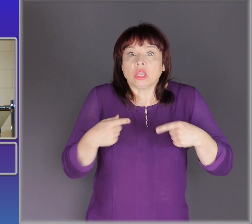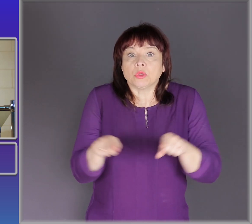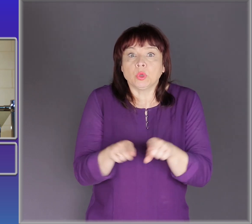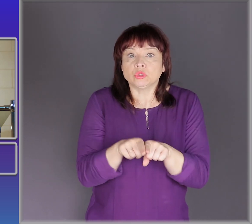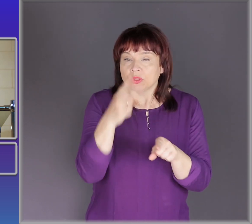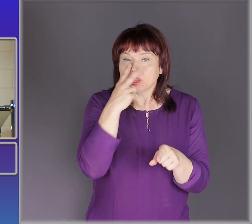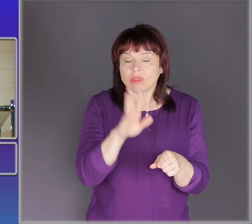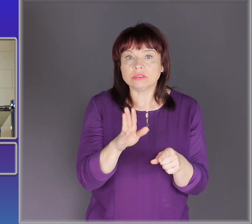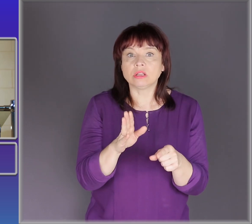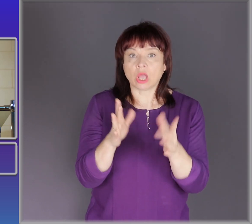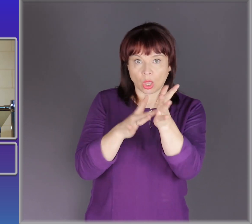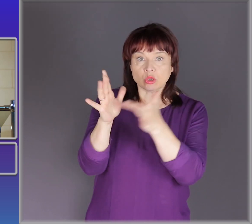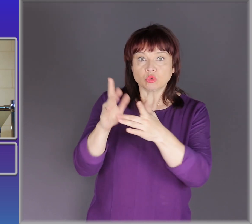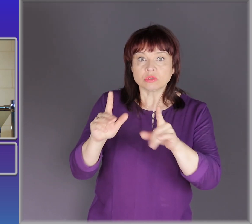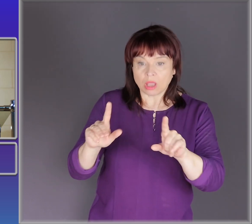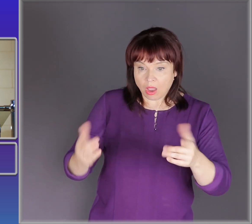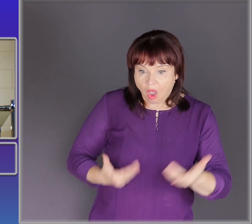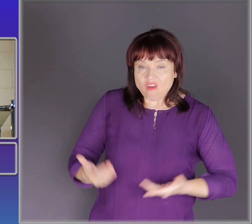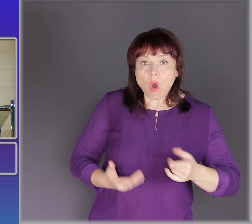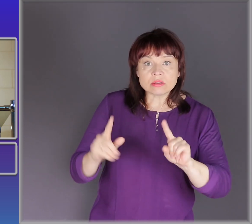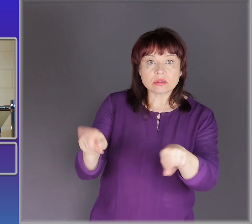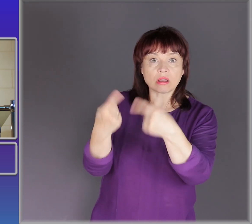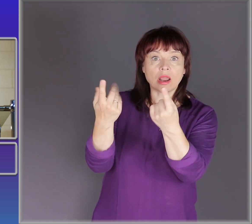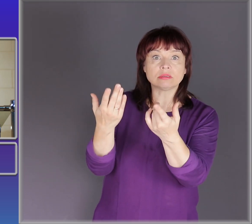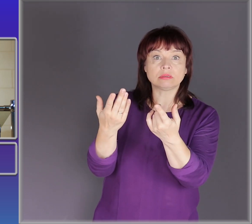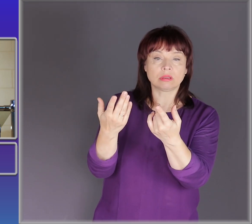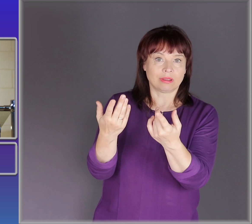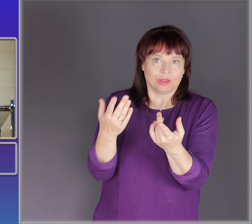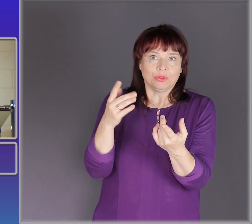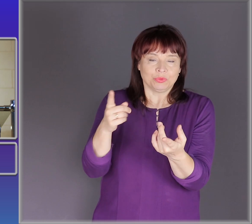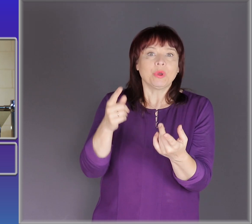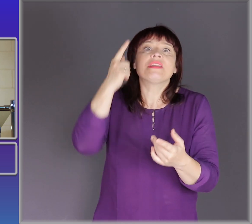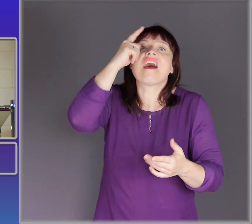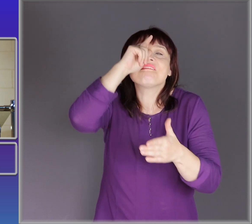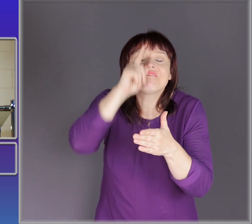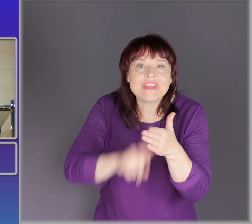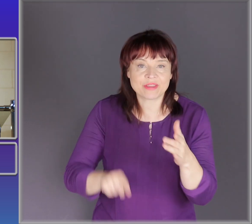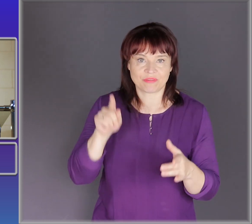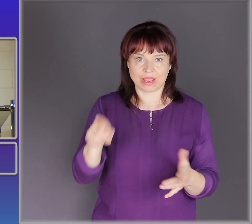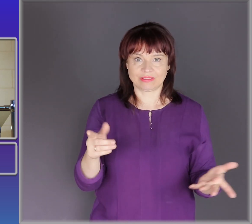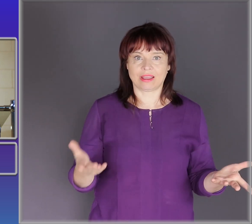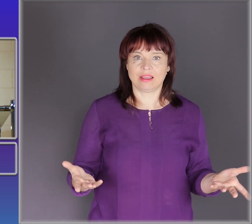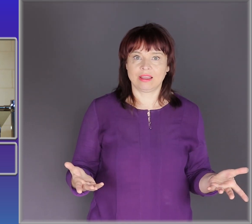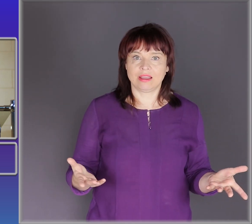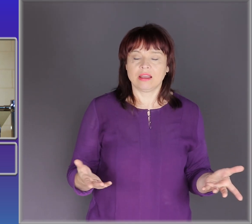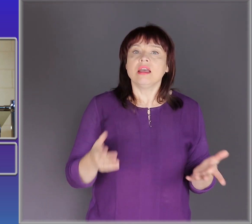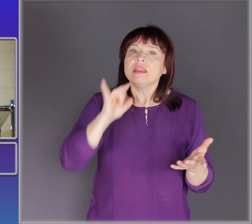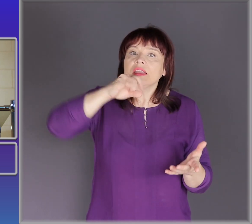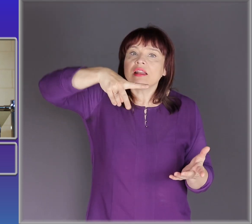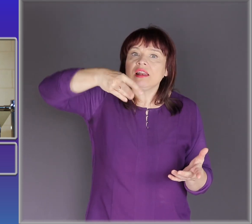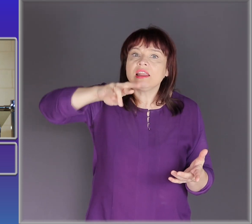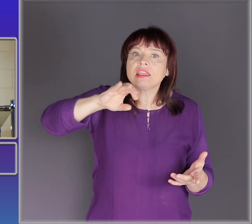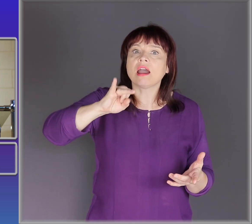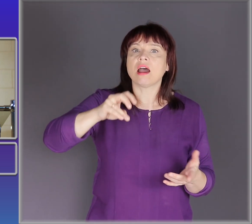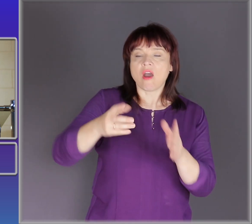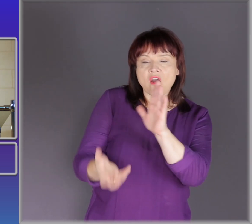христа из мёртвых но я верю что он воскрес из мёртвых я никогда не видел чтобы или вознесся на небо и ну я верю что это была